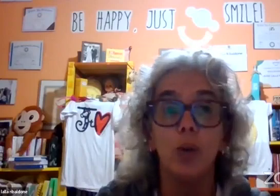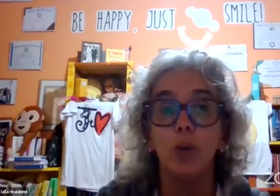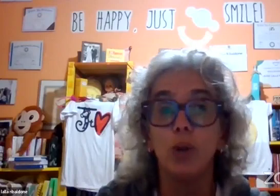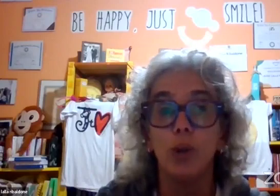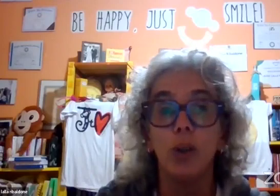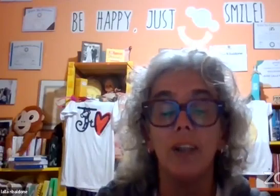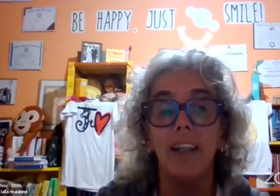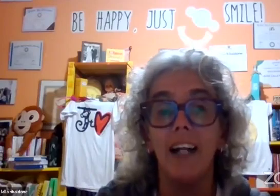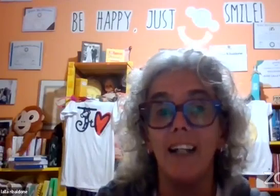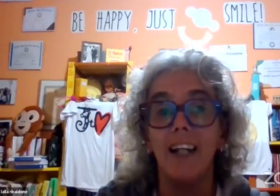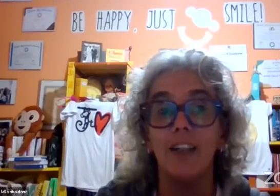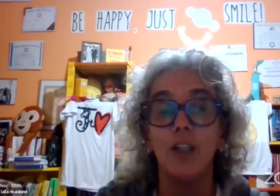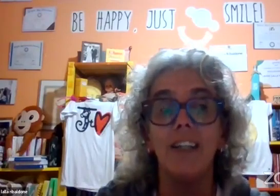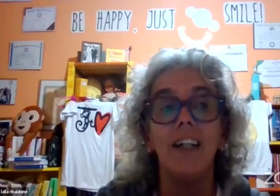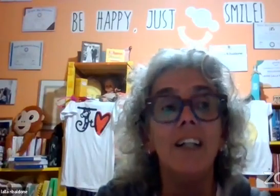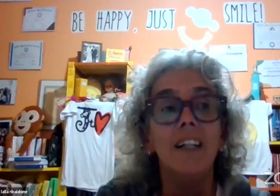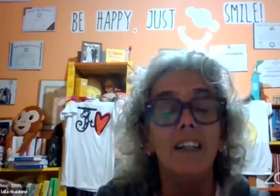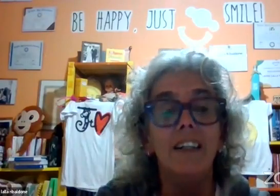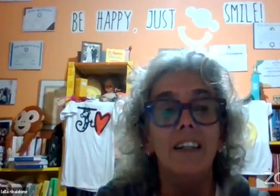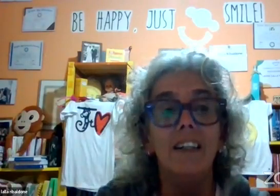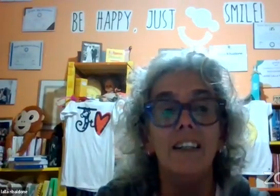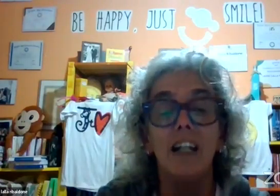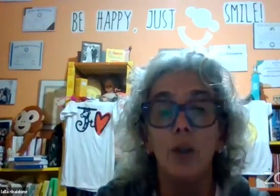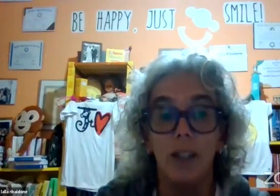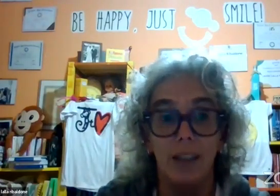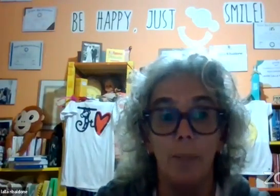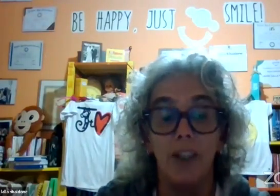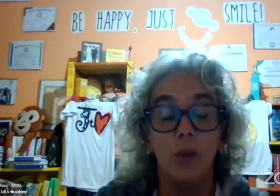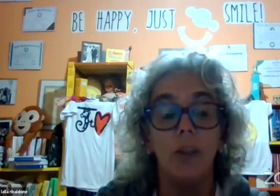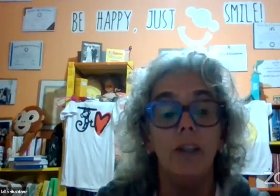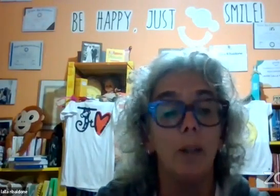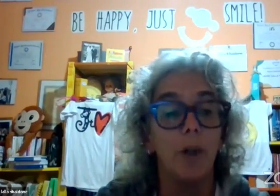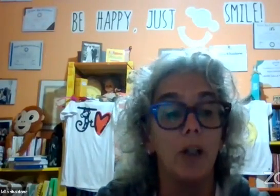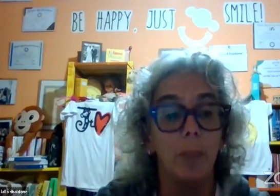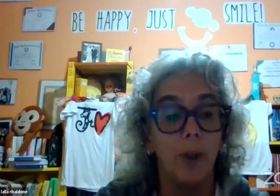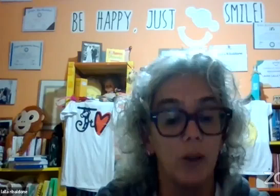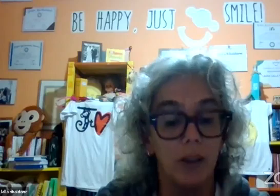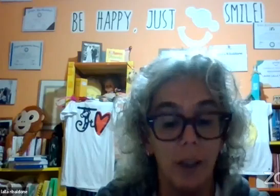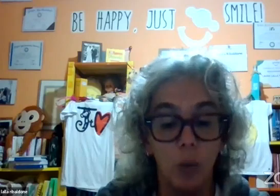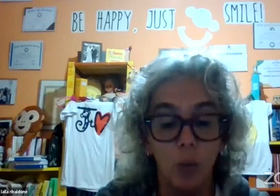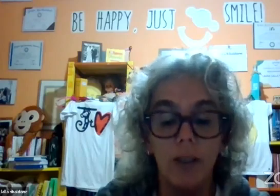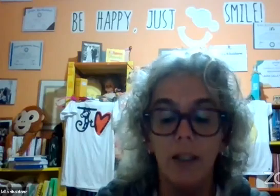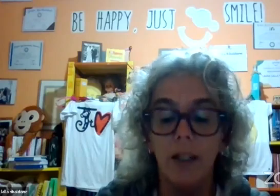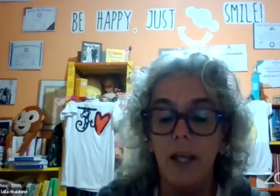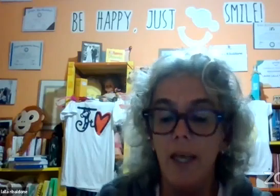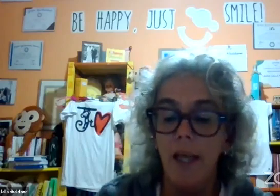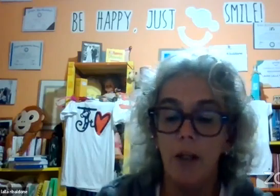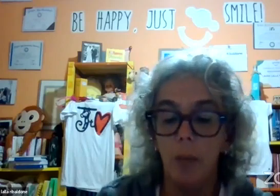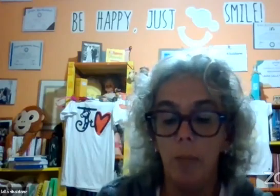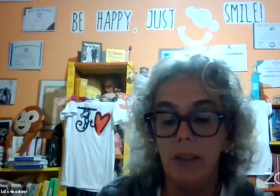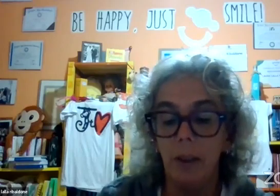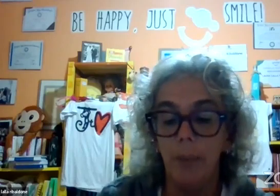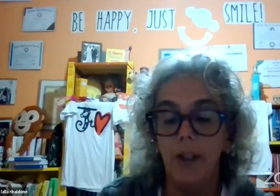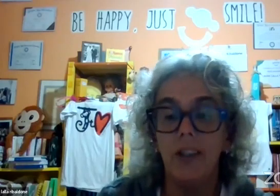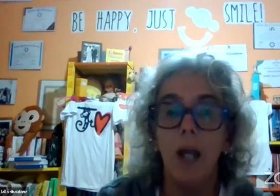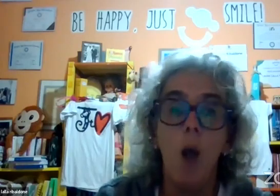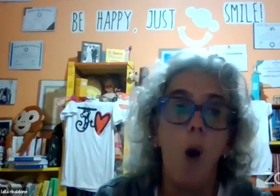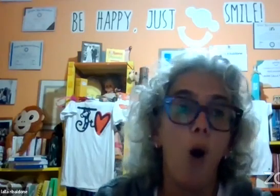sono sorda dalla nascita e dell'80%, a parte le protesi acutiche, e come ben sapete